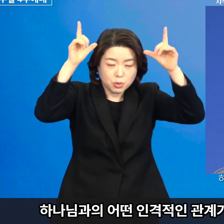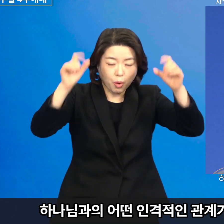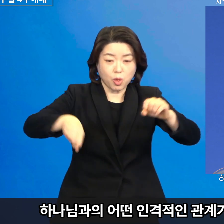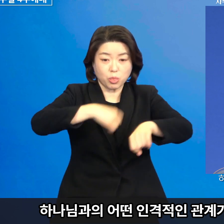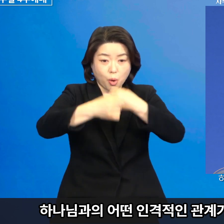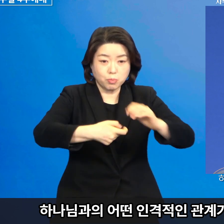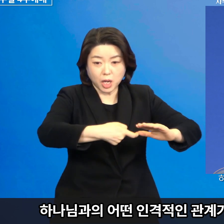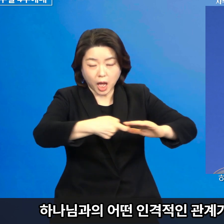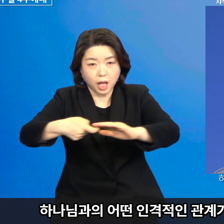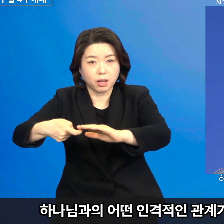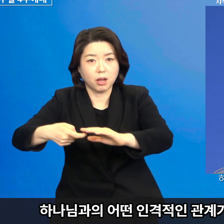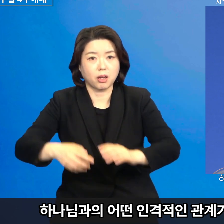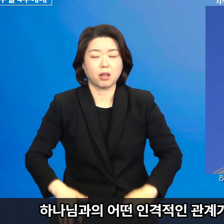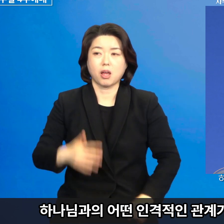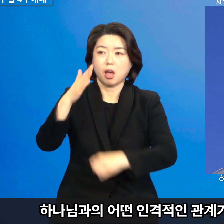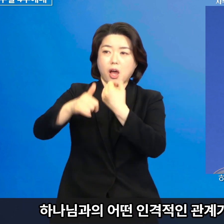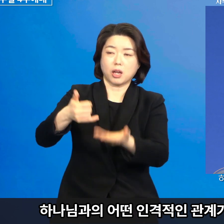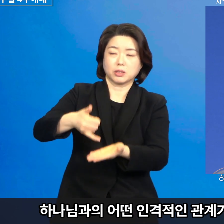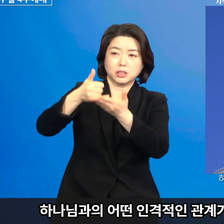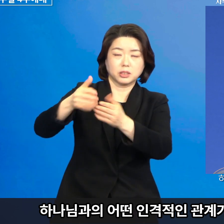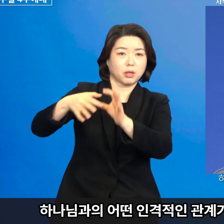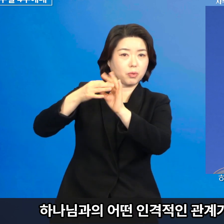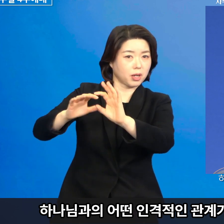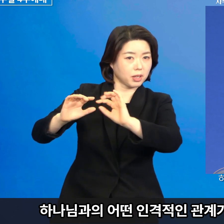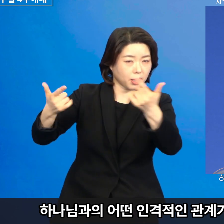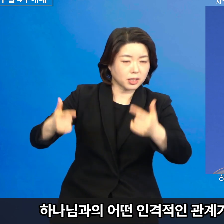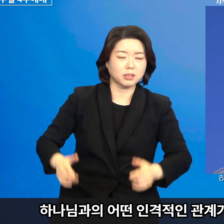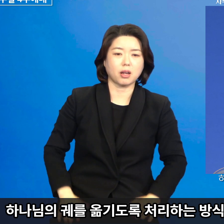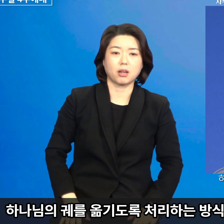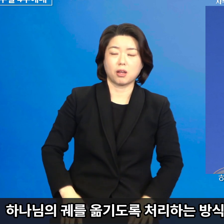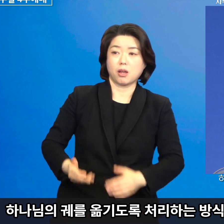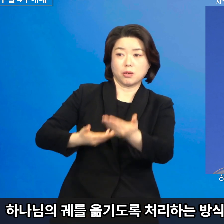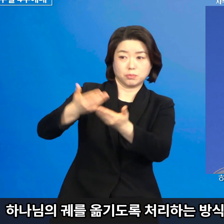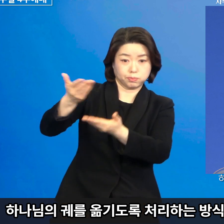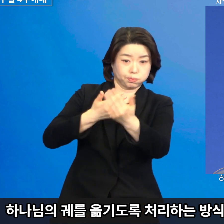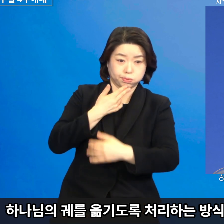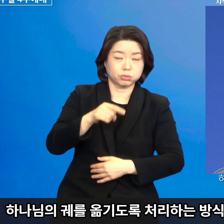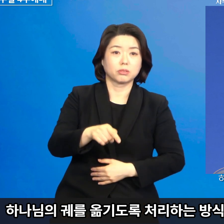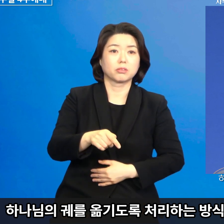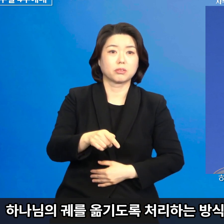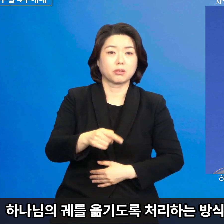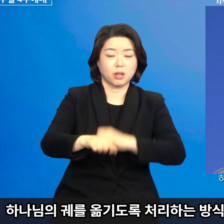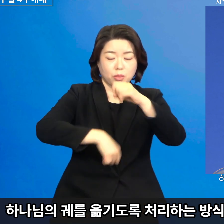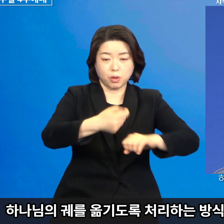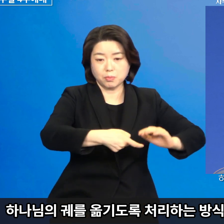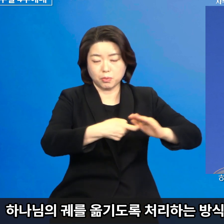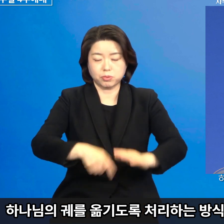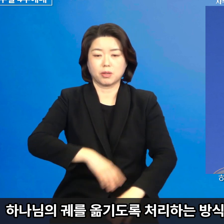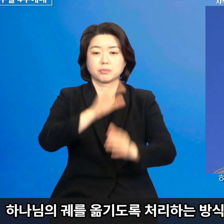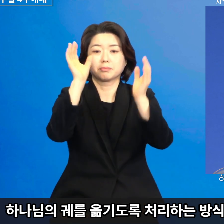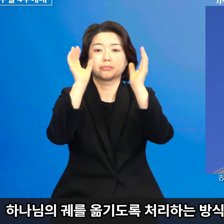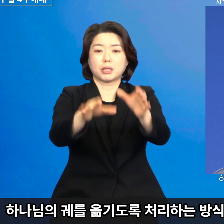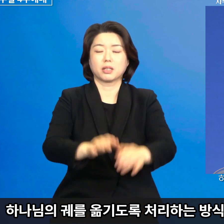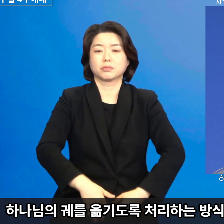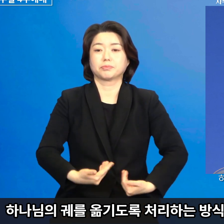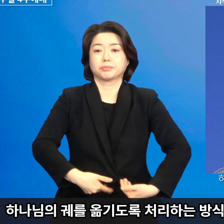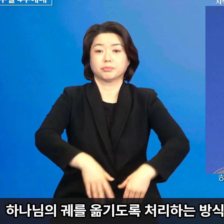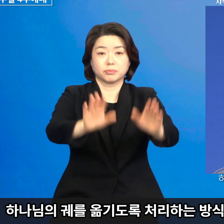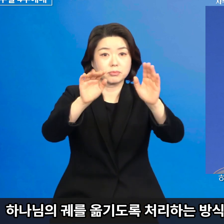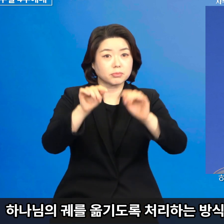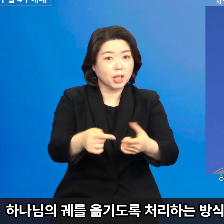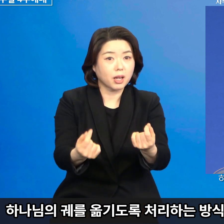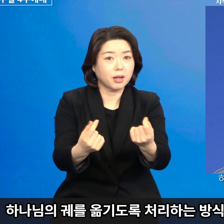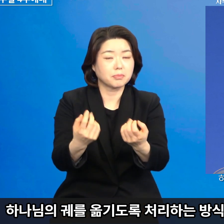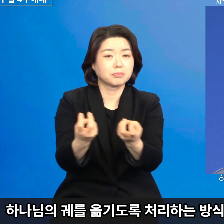어떤 인격적인 관계가 아니라 비인격적인 방식으로 하나님의 궤를 옮기도록 처리하는 방식으로